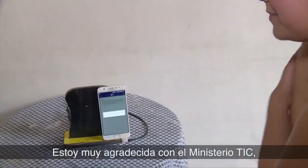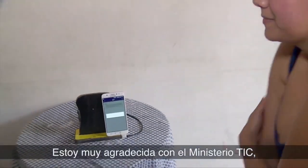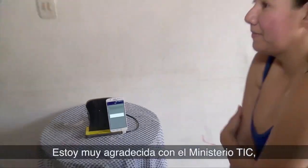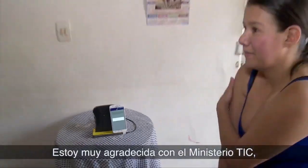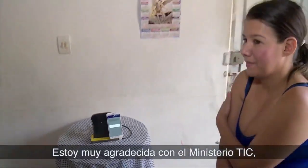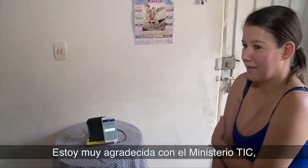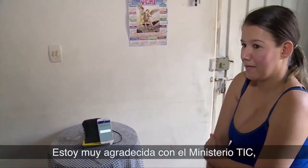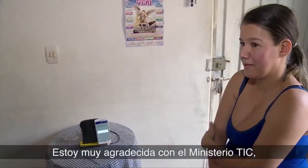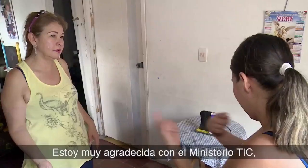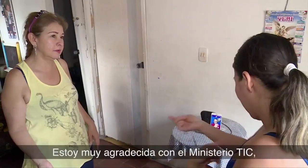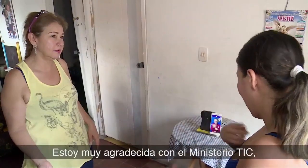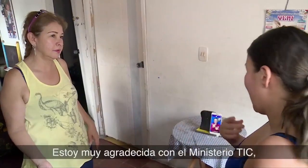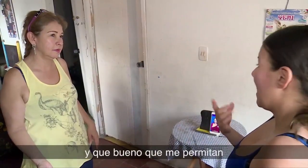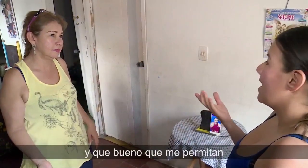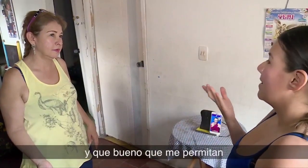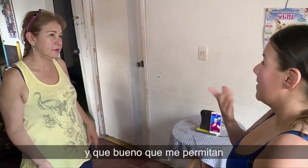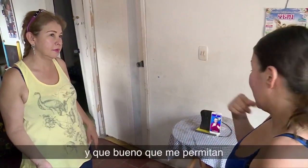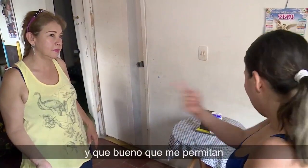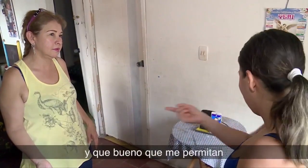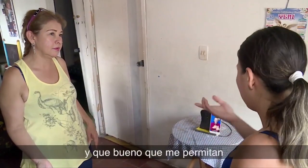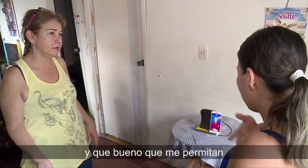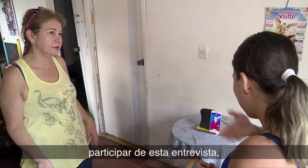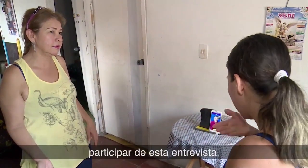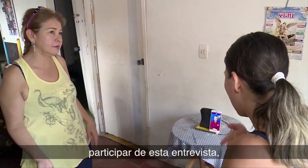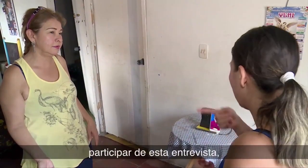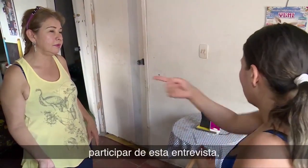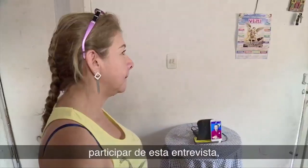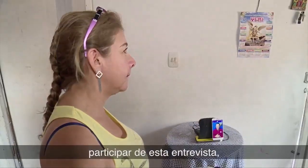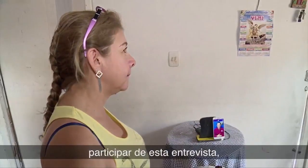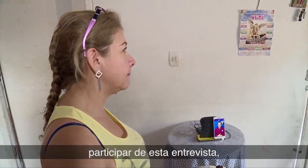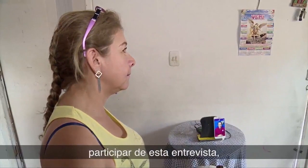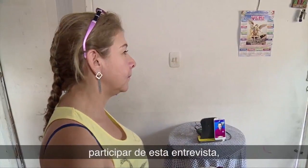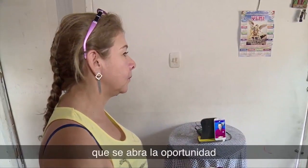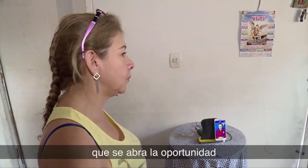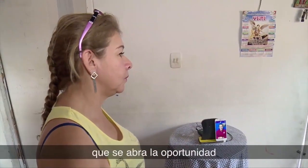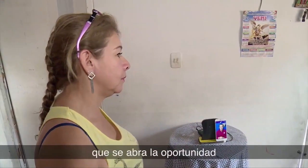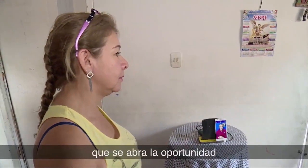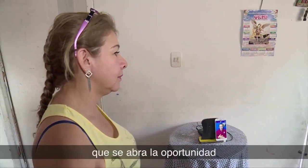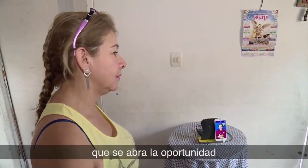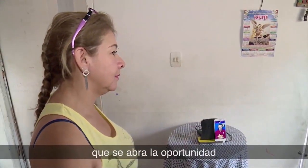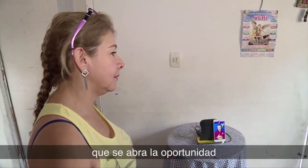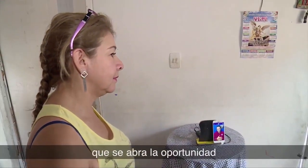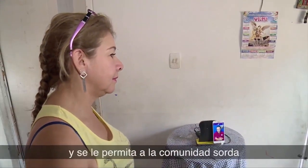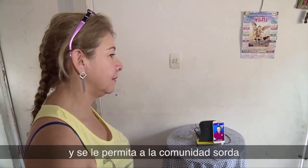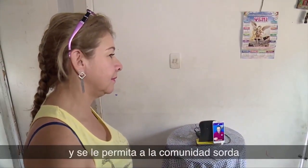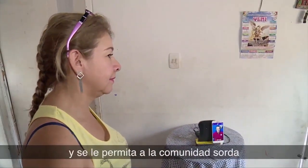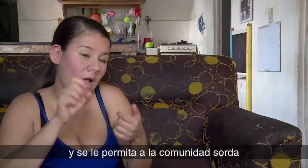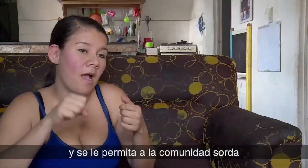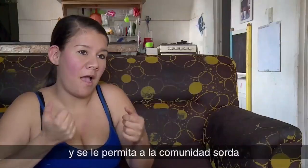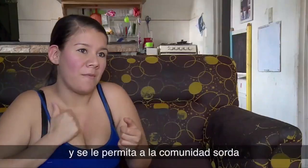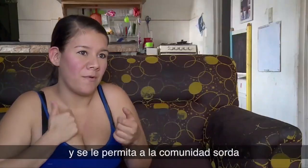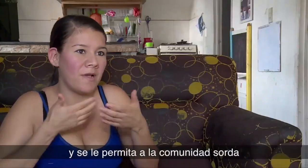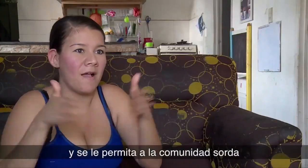Estoy muy agradecida con el Ministerio TIC y qué bueno que me permitan participar de esta entrevista. Que se abra la oportunidad y se